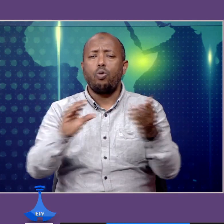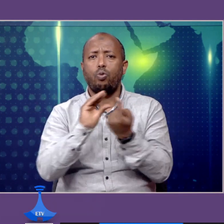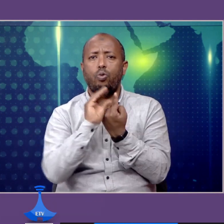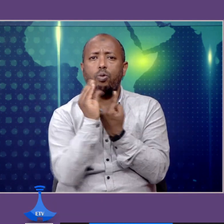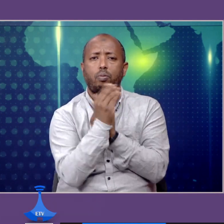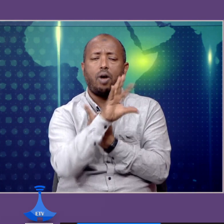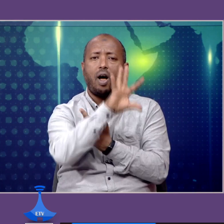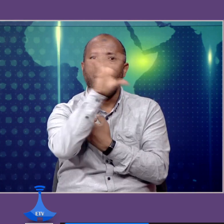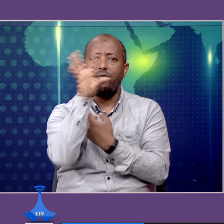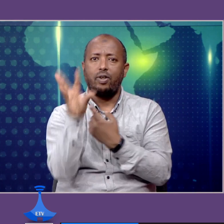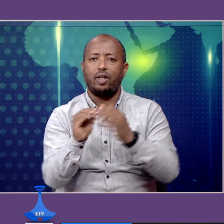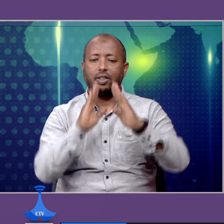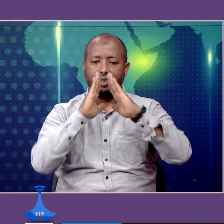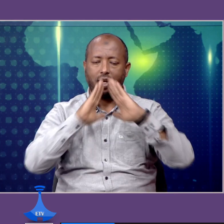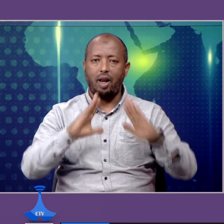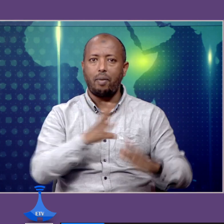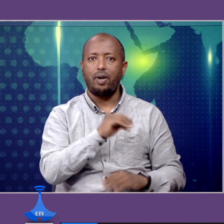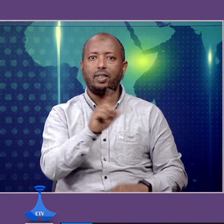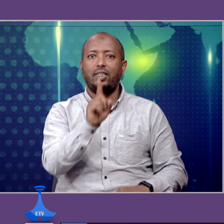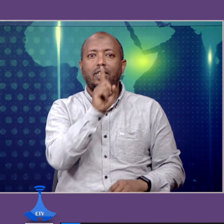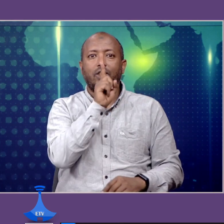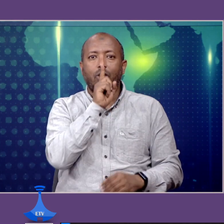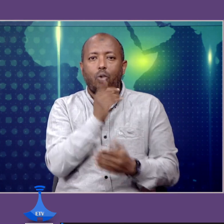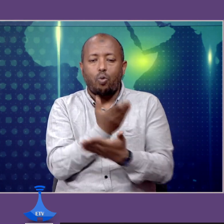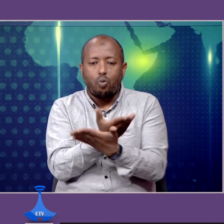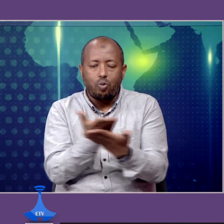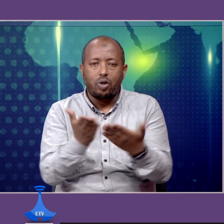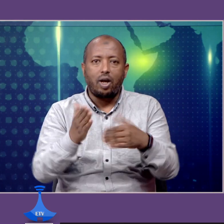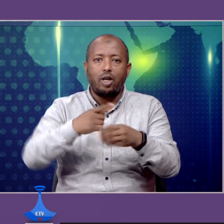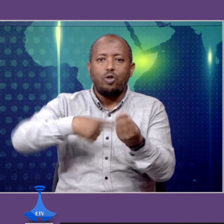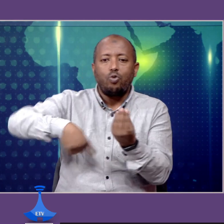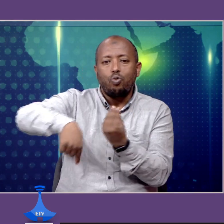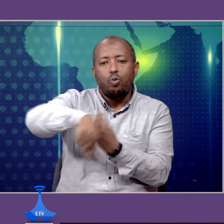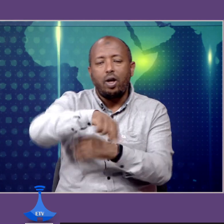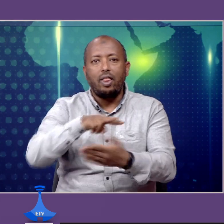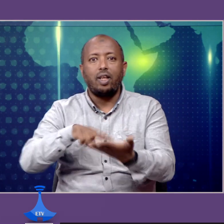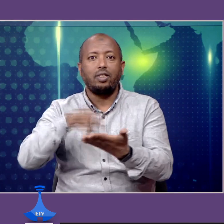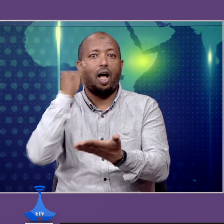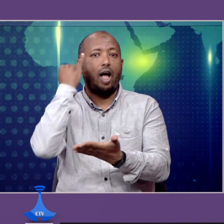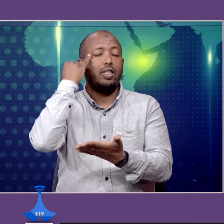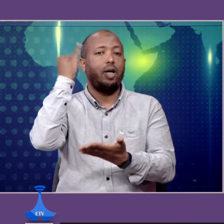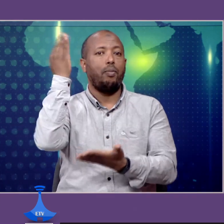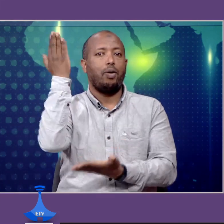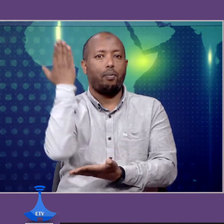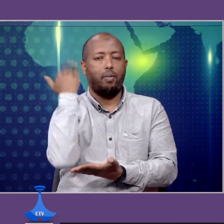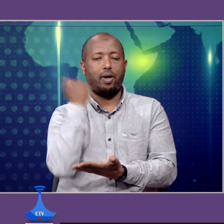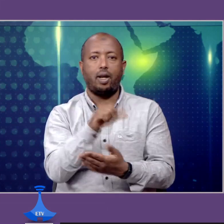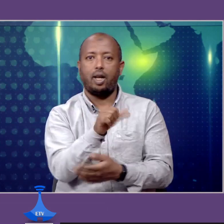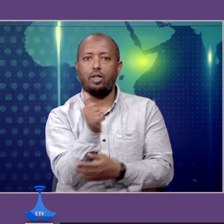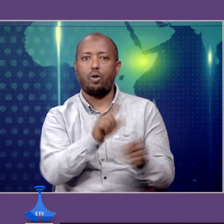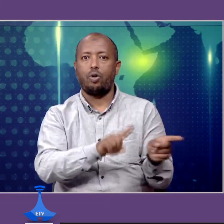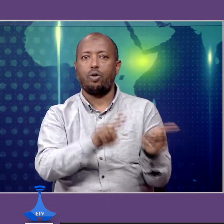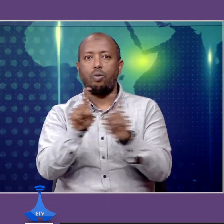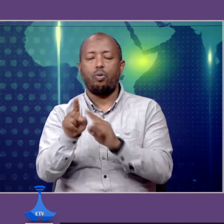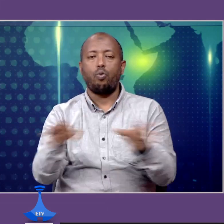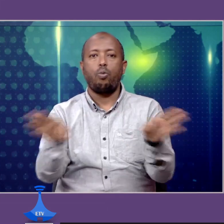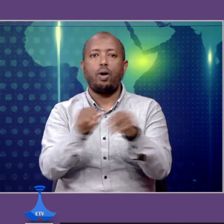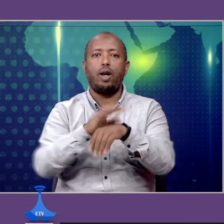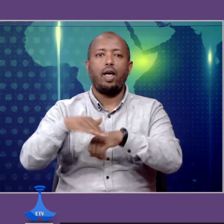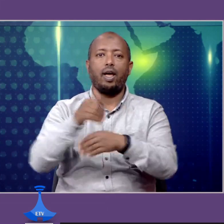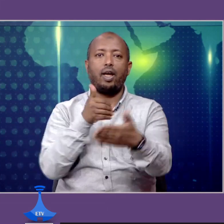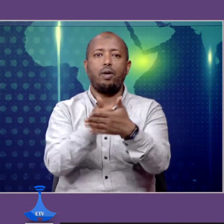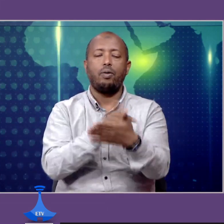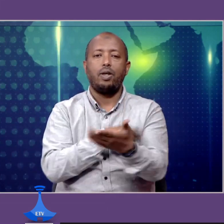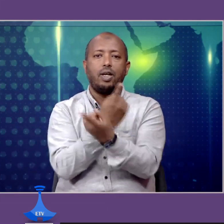በአፍሪካ አጠቃላይ በአፍሪካ የሰላምና ጸጥታ ጉዳዩ ዙሪያ የተነሳው ጉዳይ ነው። ሌላኛው በጉባኤው ላይ የቀረበው የነጻ